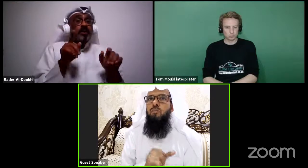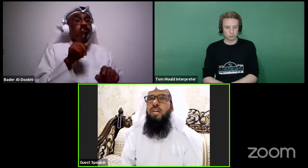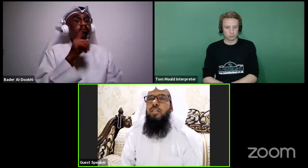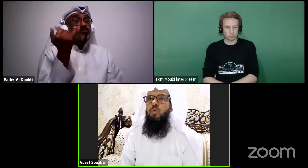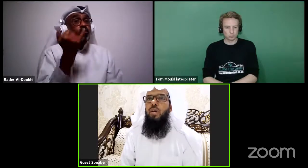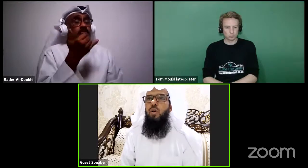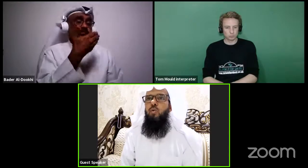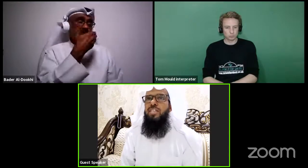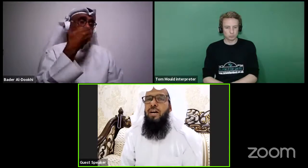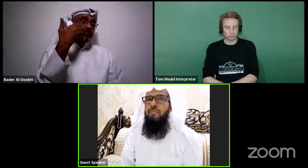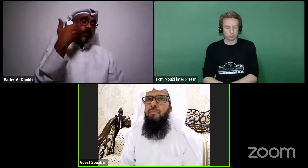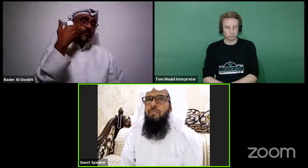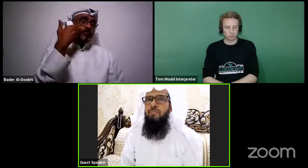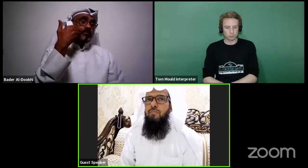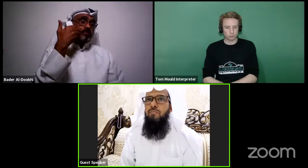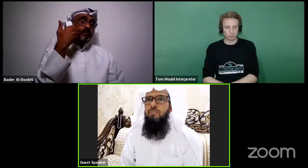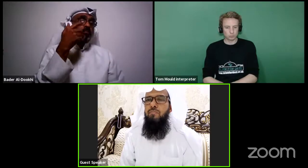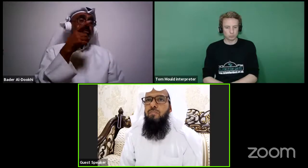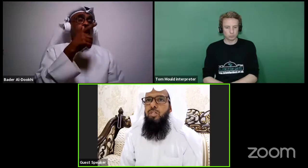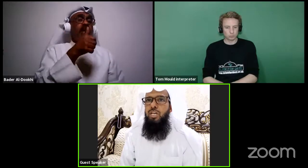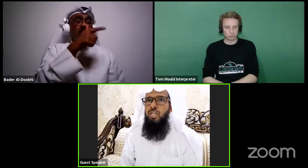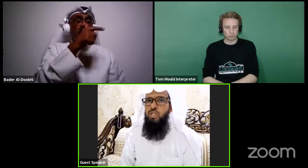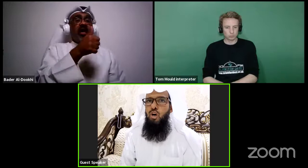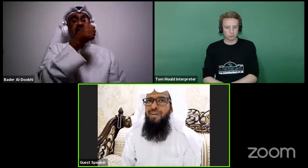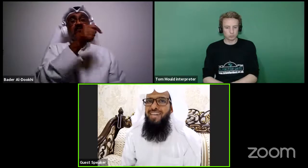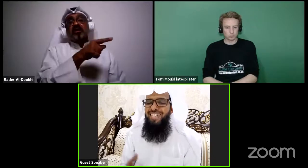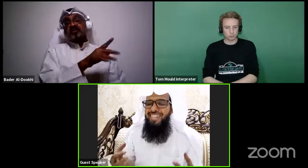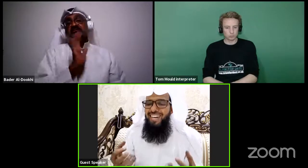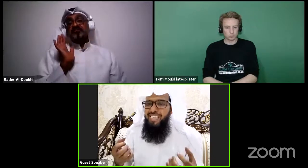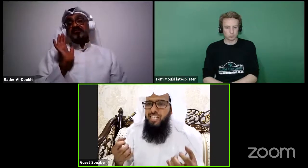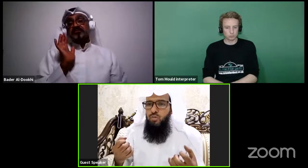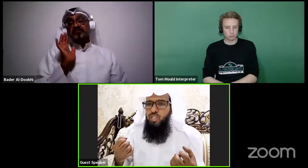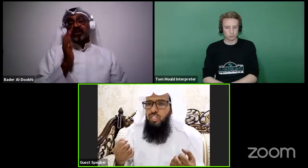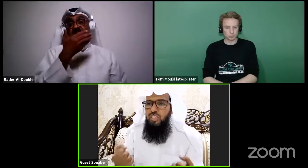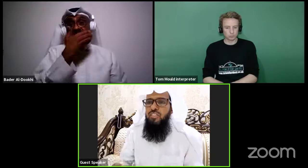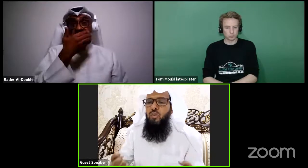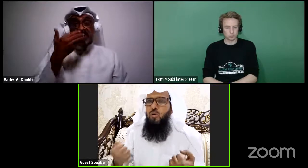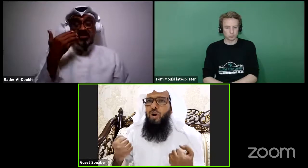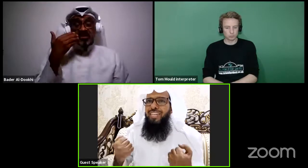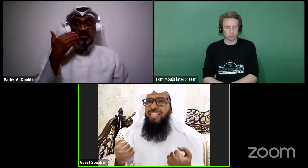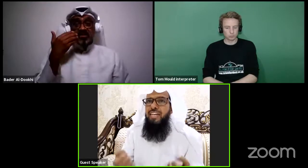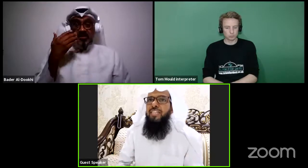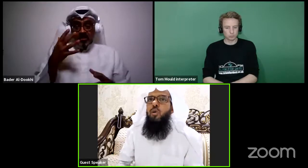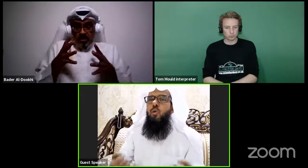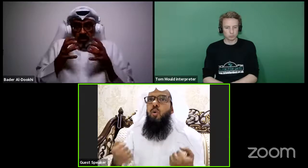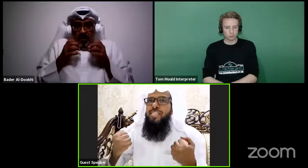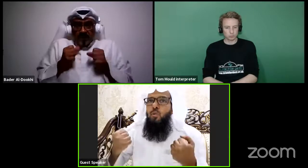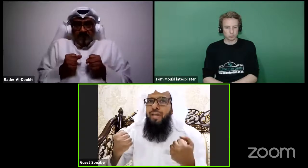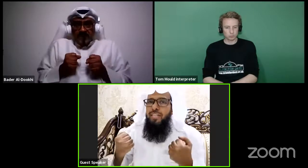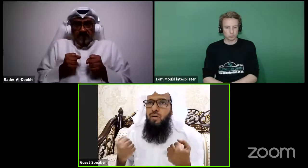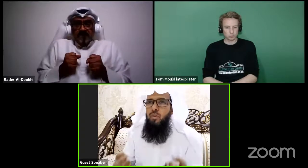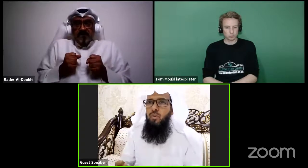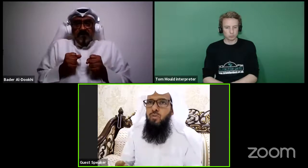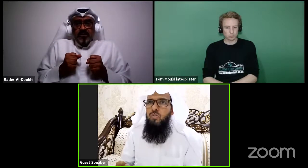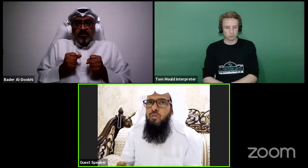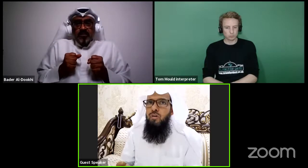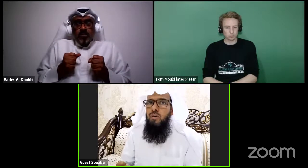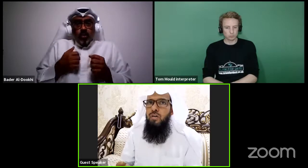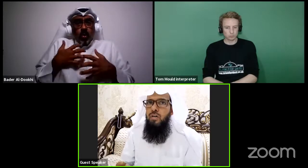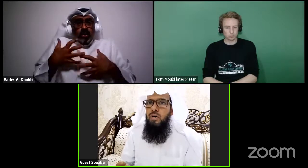بالصوم فإنه له وجاء. يعني الصوم يكسر شدته وحدته